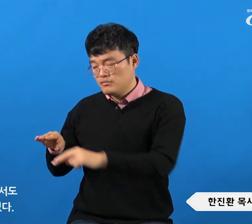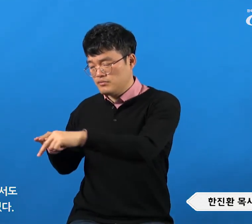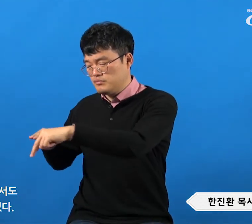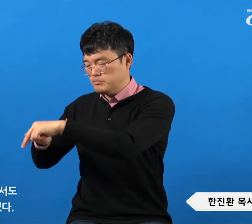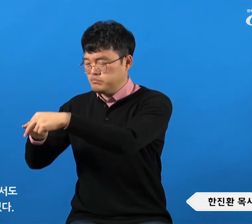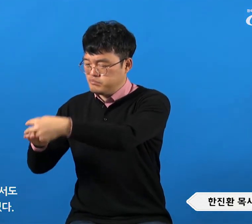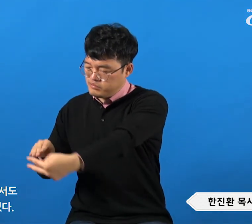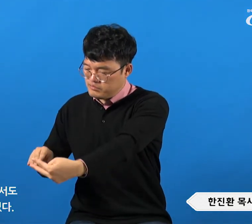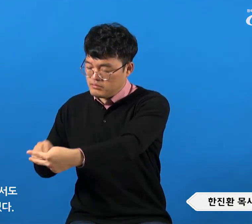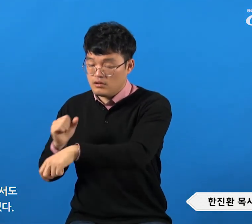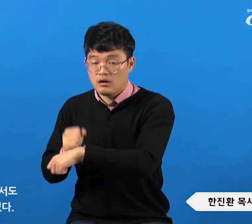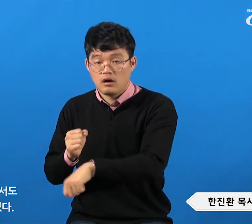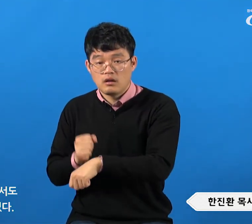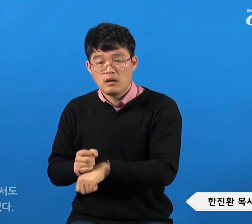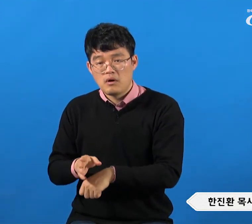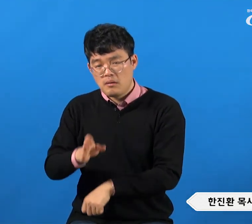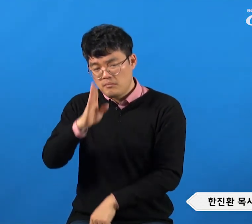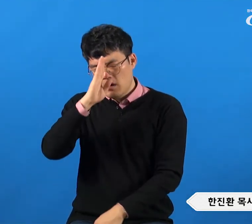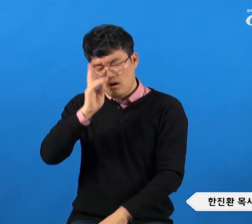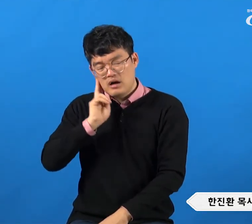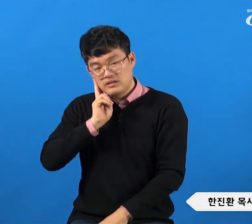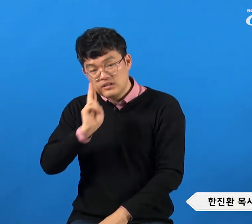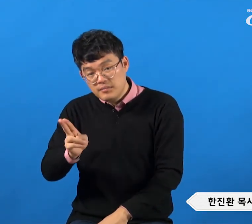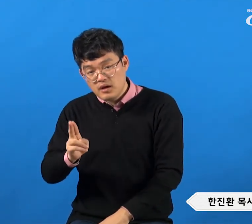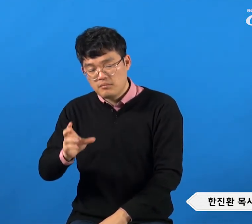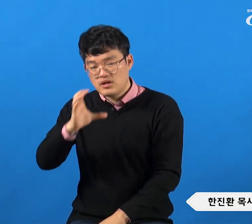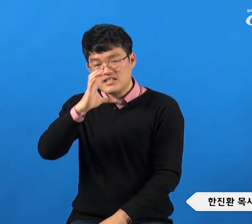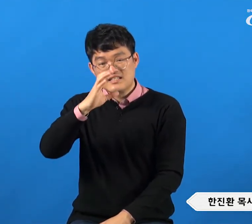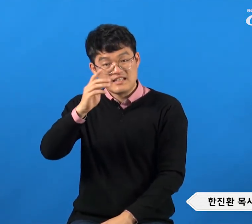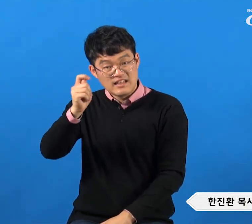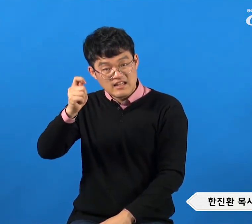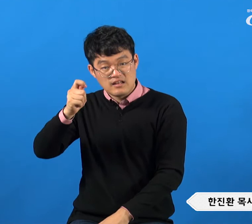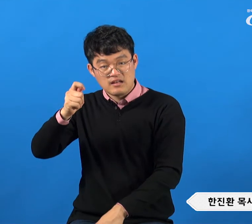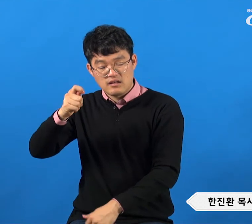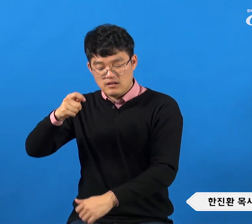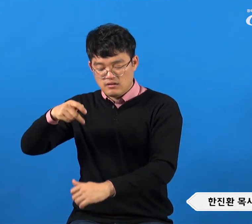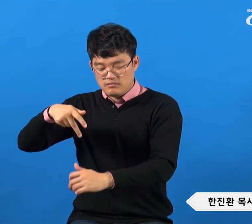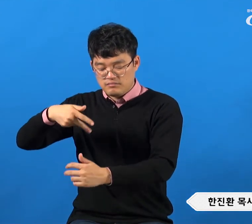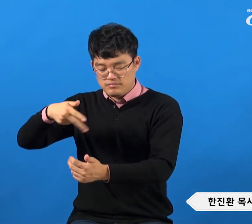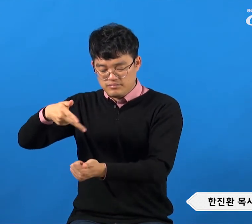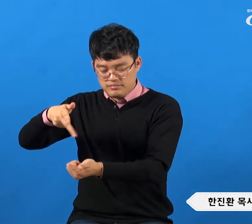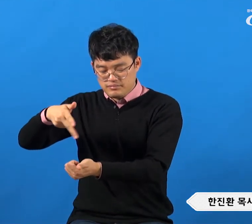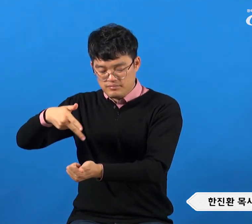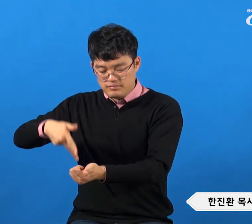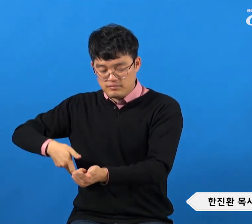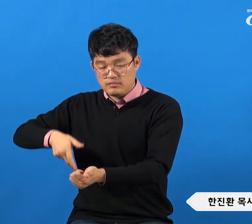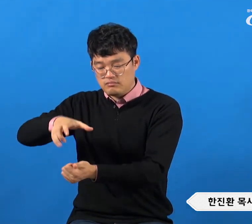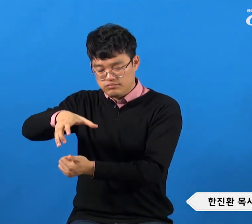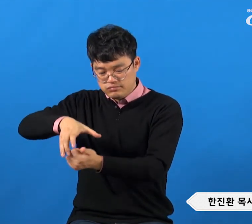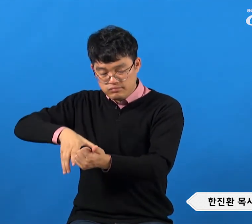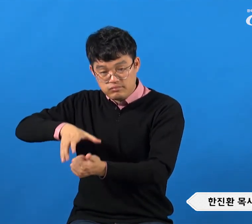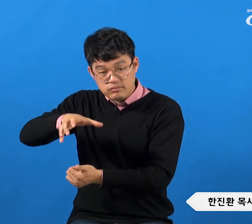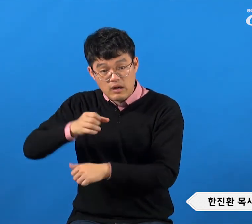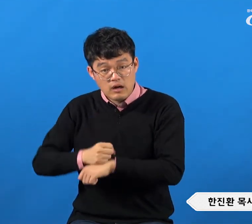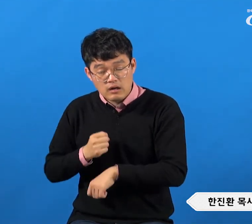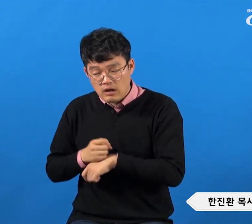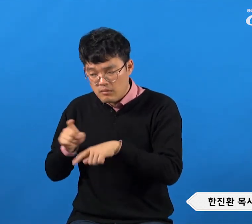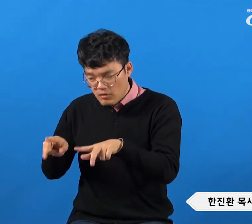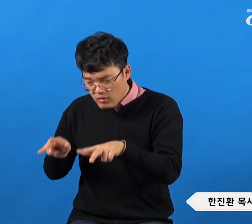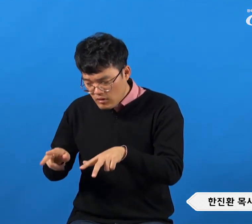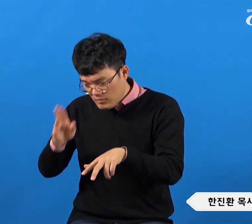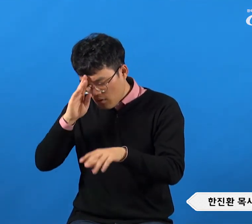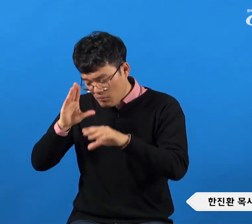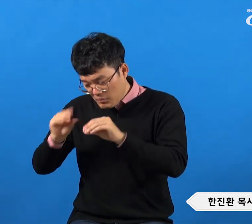자가용에 치였는데 중상입니다. CT 촬영을 해보고 하니까 나아도 여러 가지 후유증이 생길 수